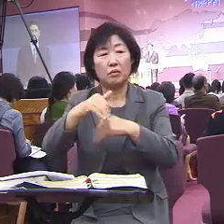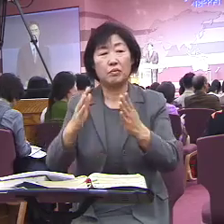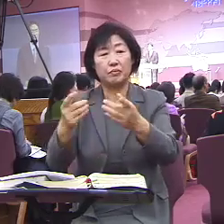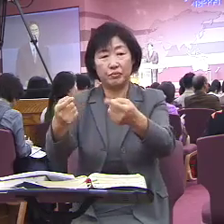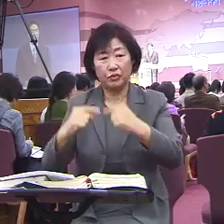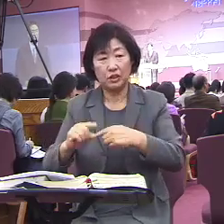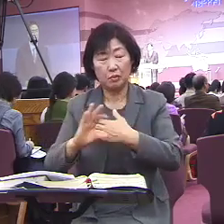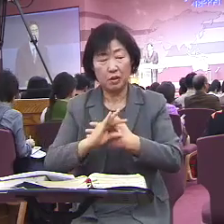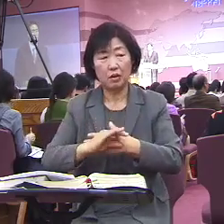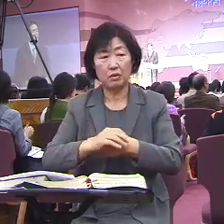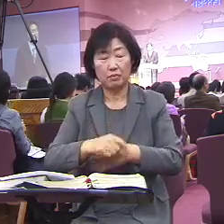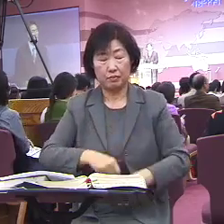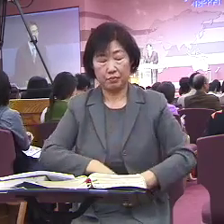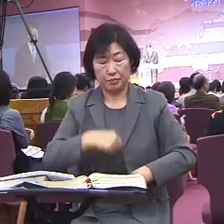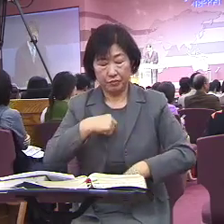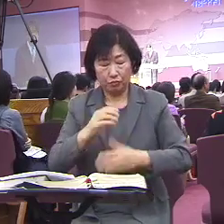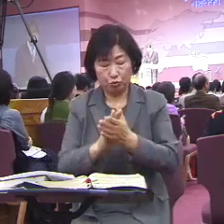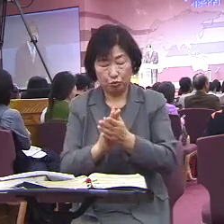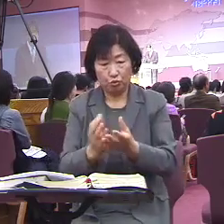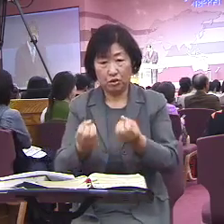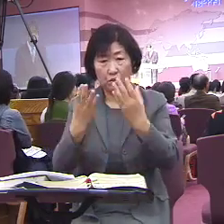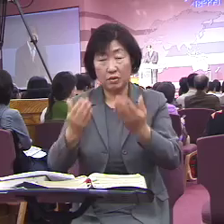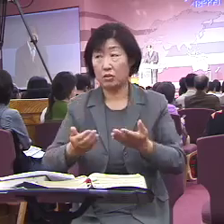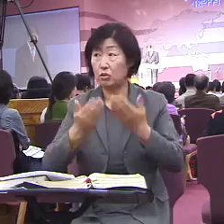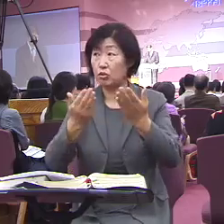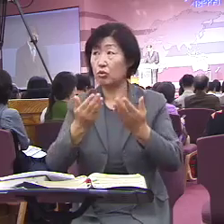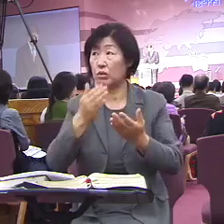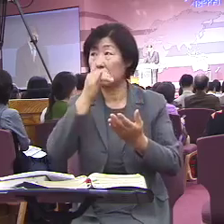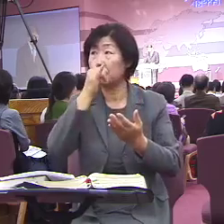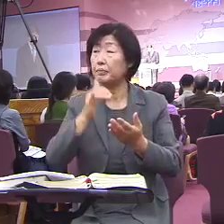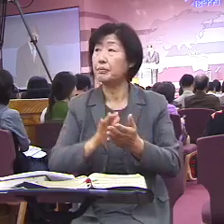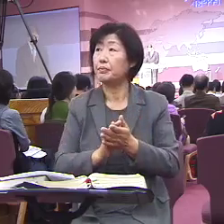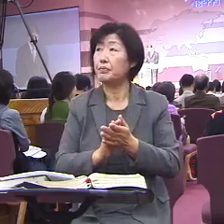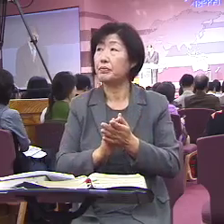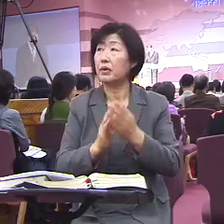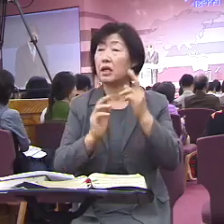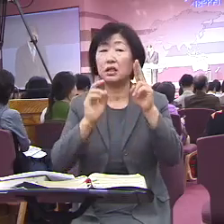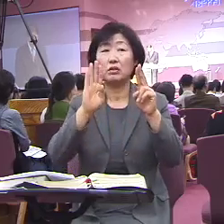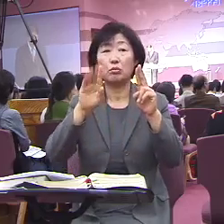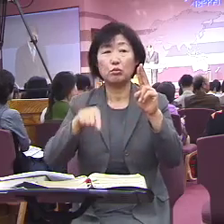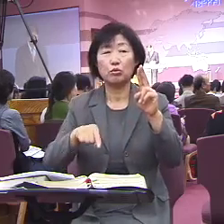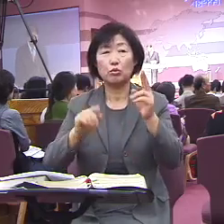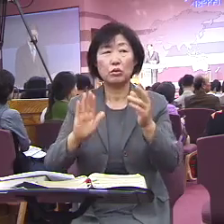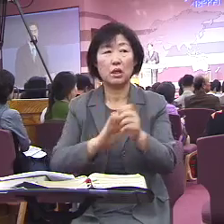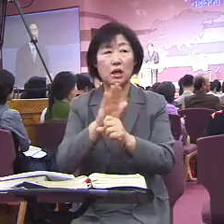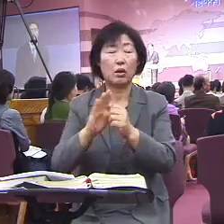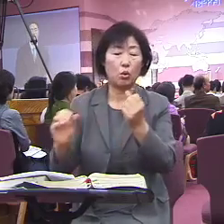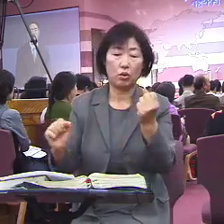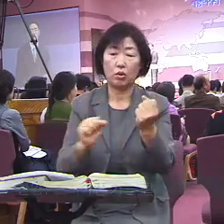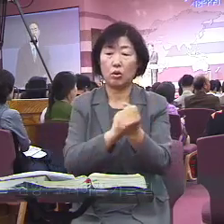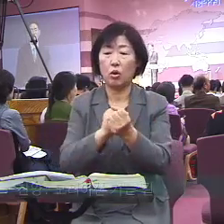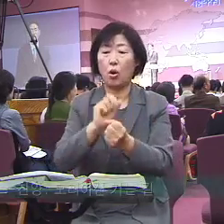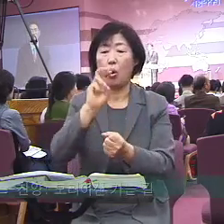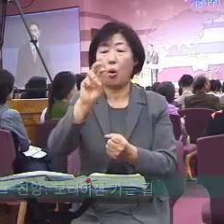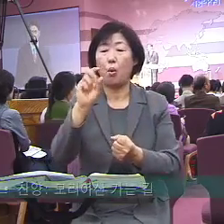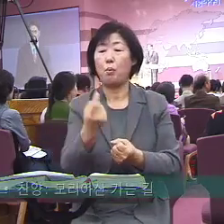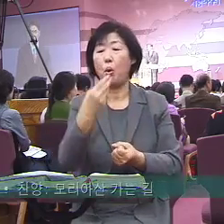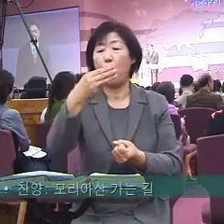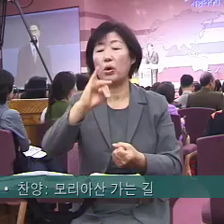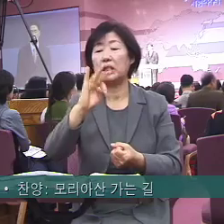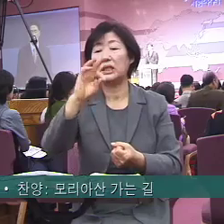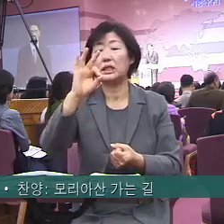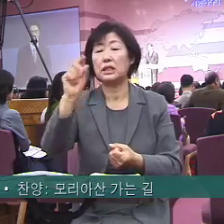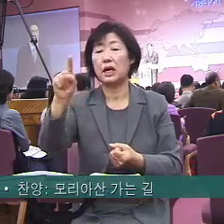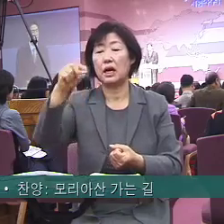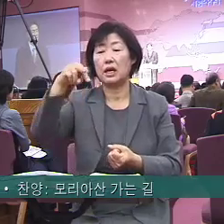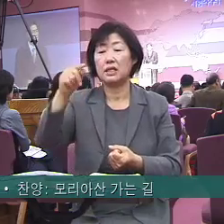들려주시면 저희가 진심으로 축하해 드리겠습니다. 이 시간에는 2부 찬양대와 사랑 오케스트라에서 모리아산 가는